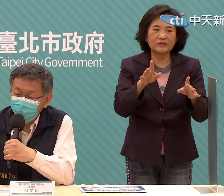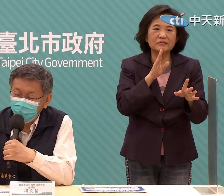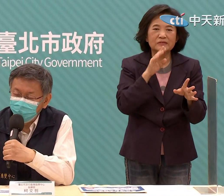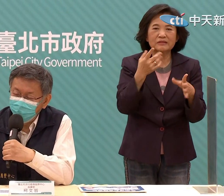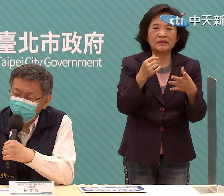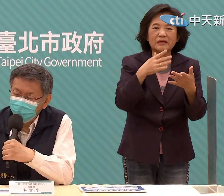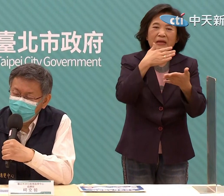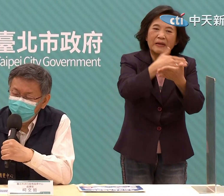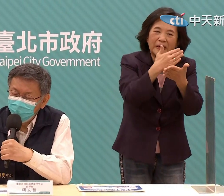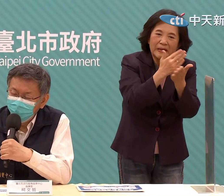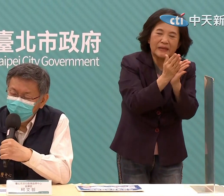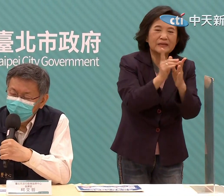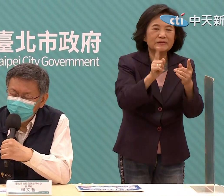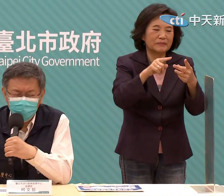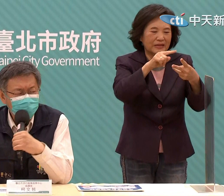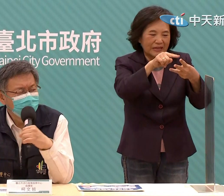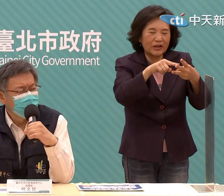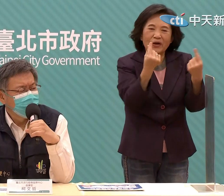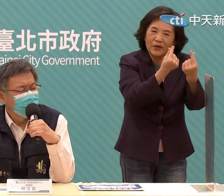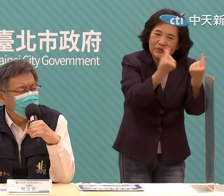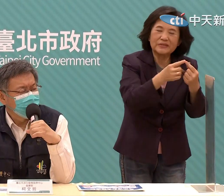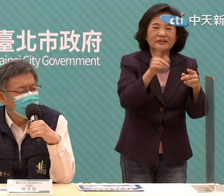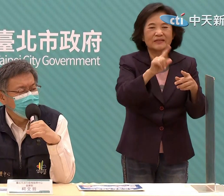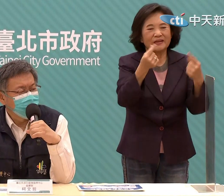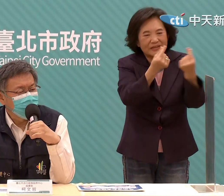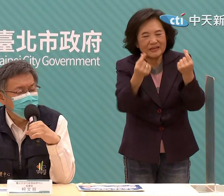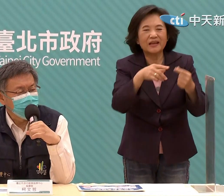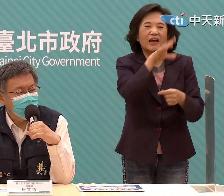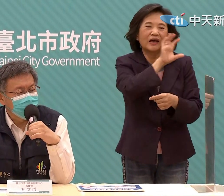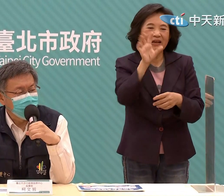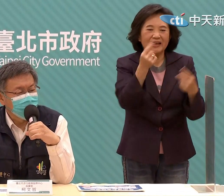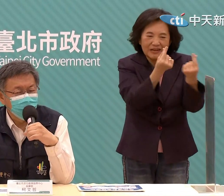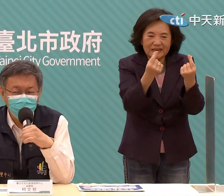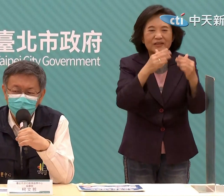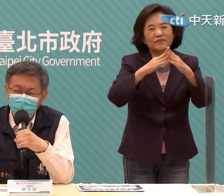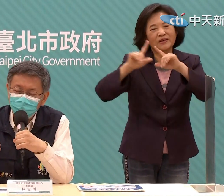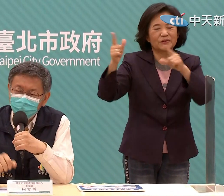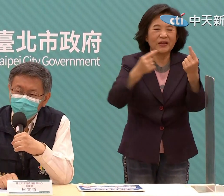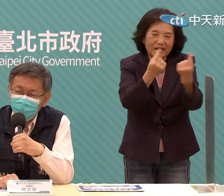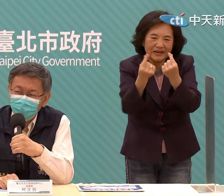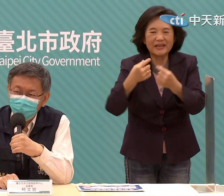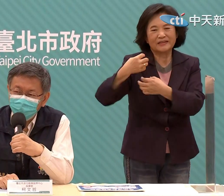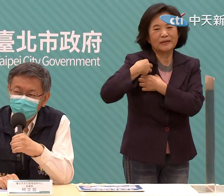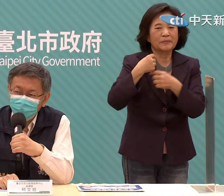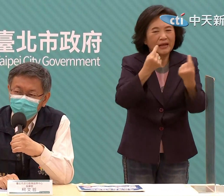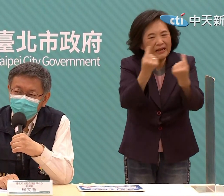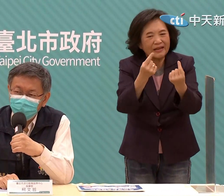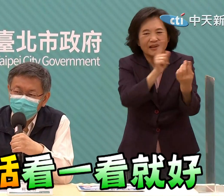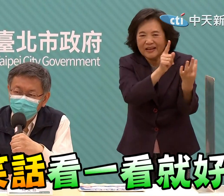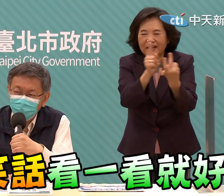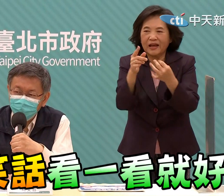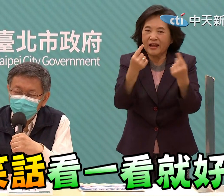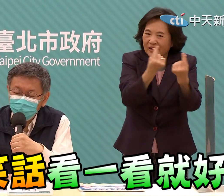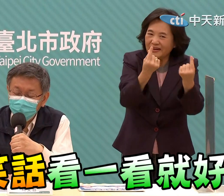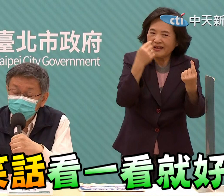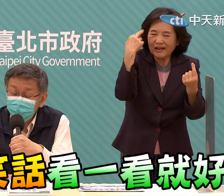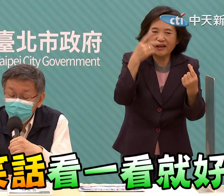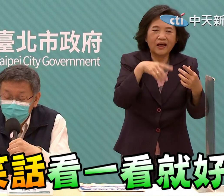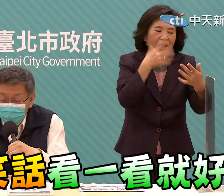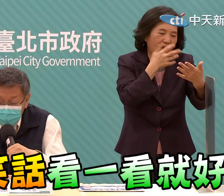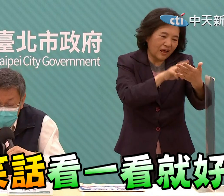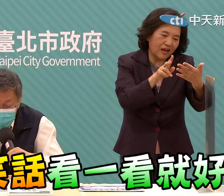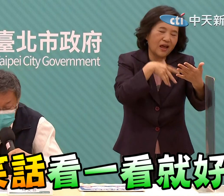房东，还有类哇、类歌手、啊，还有类当兵啊，那个啊那个叫笑话看一看